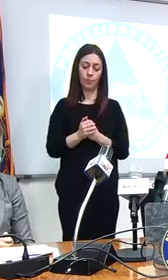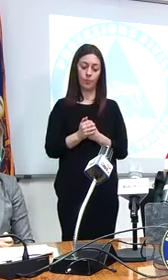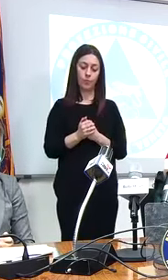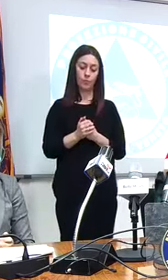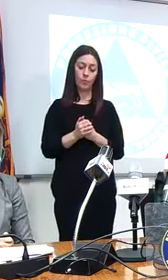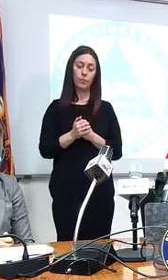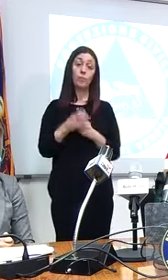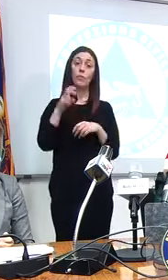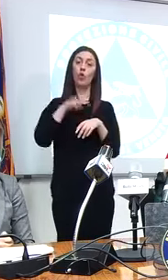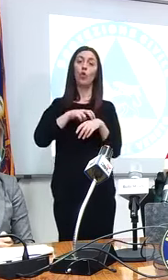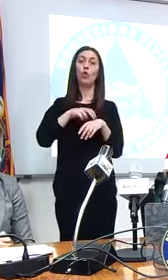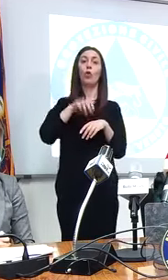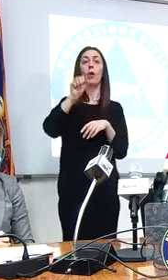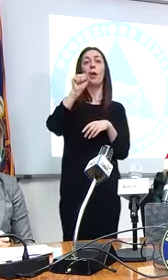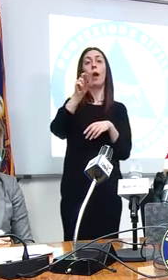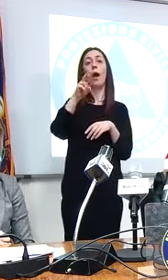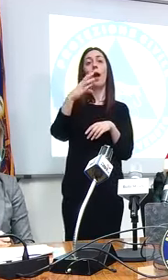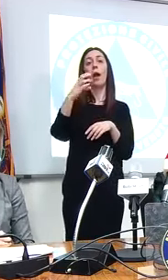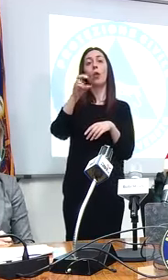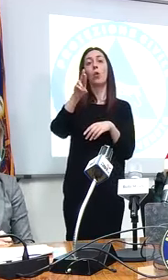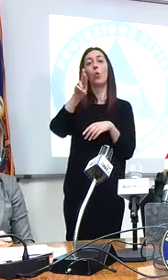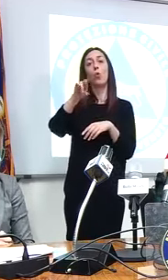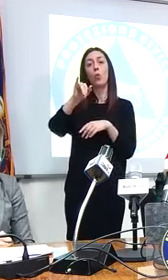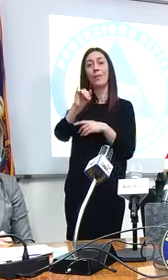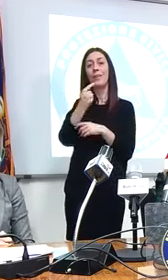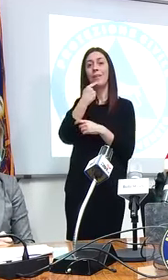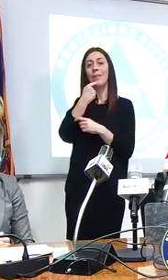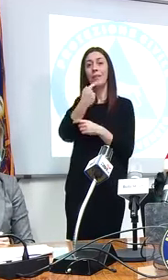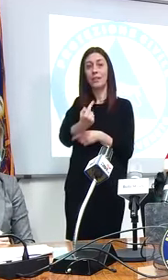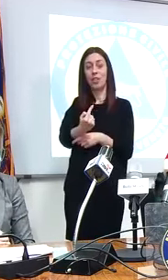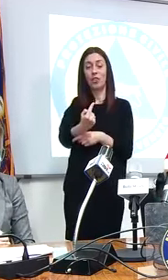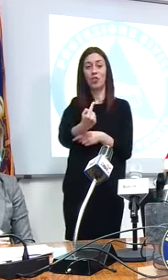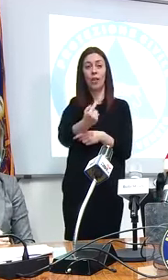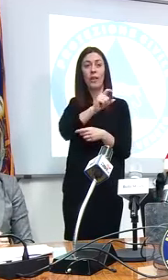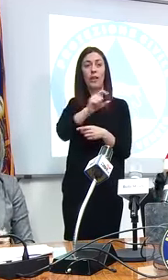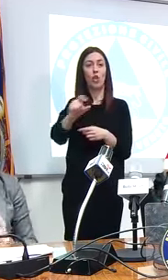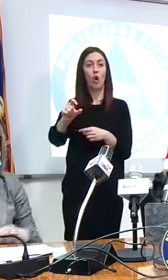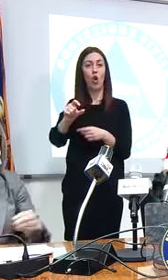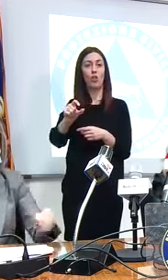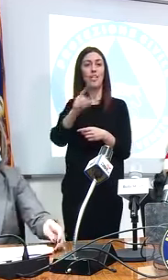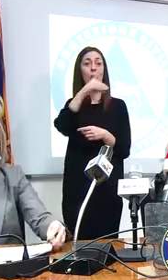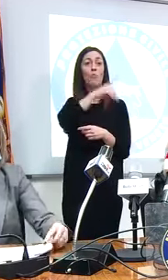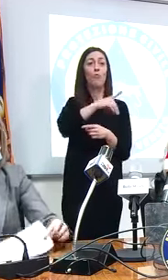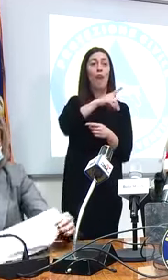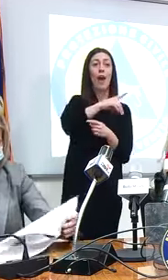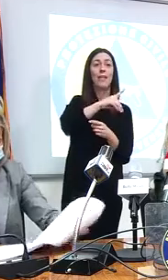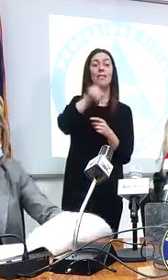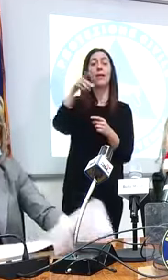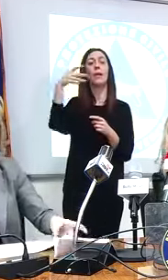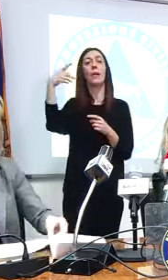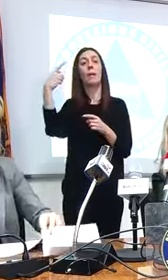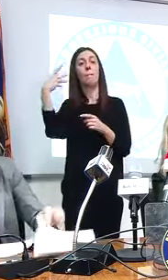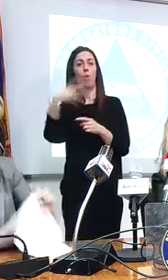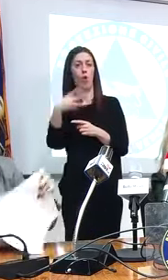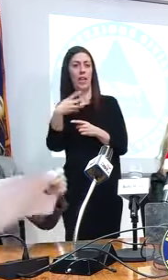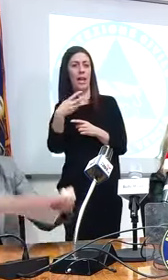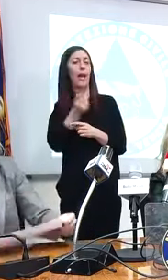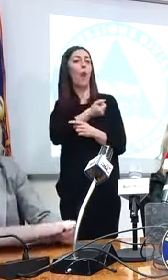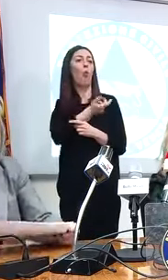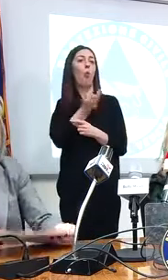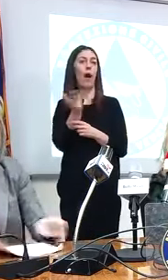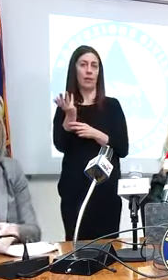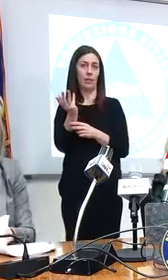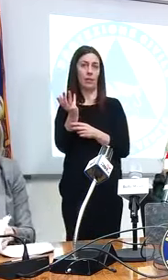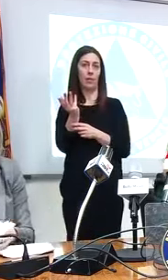del dottor Arcuri specifica quante dosi di Pfizer e quante dosi di Moderna.